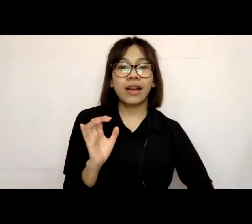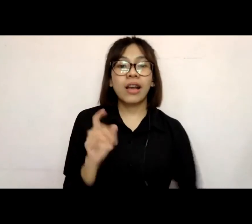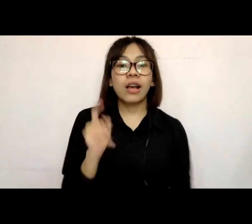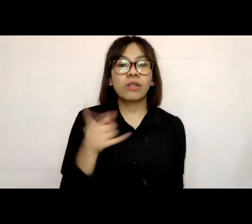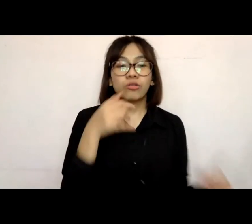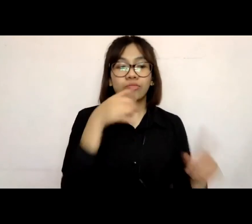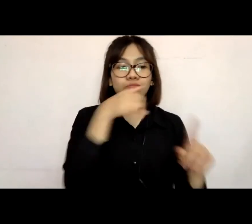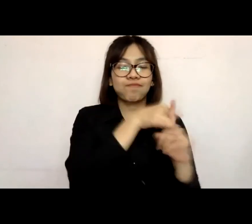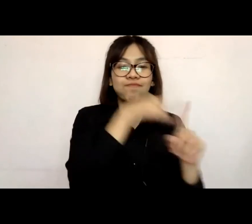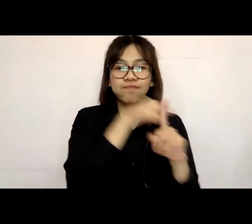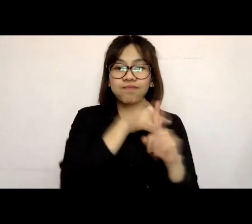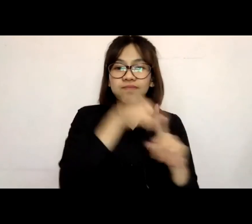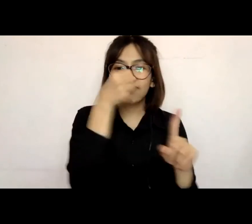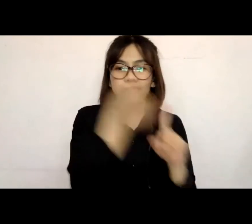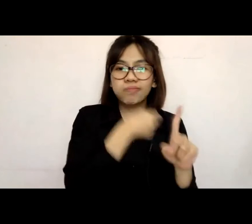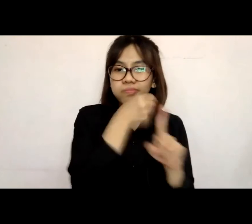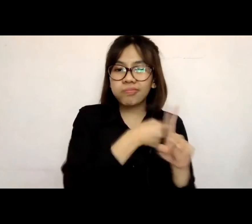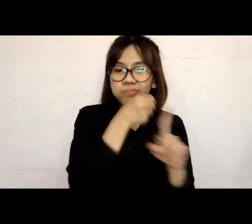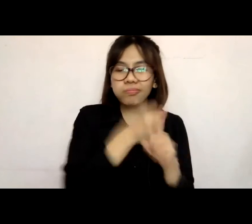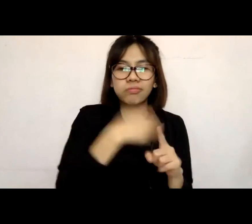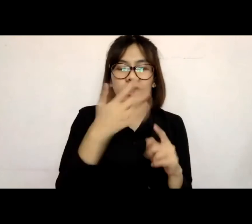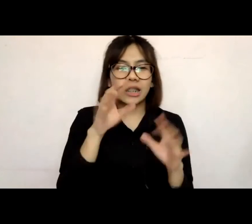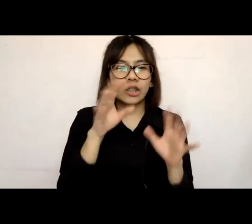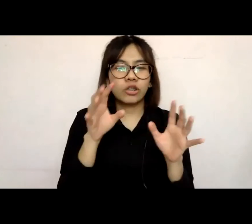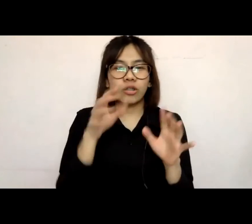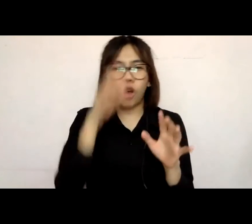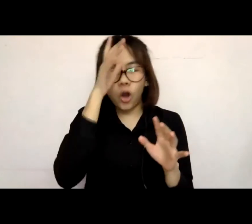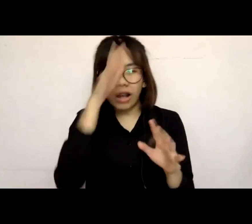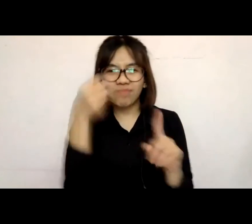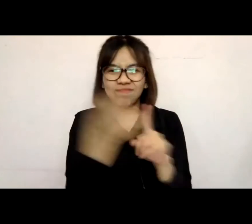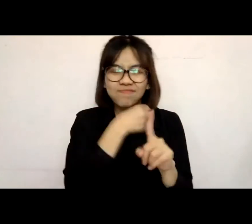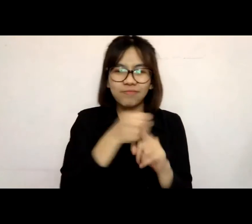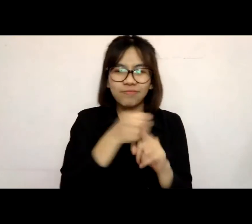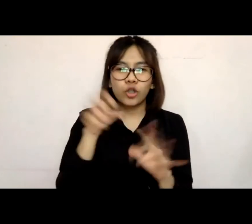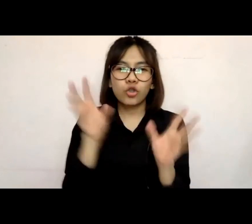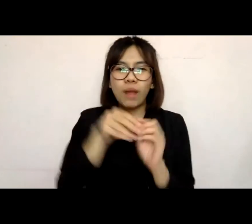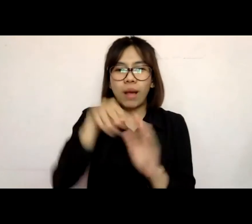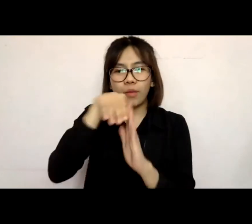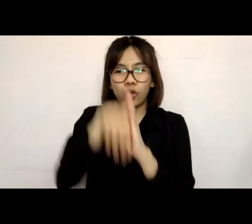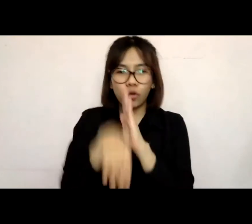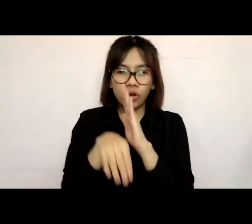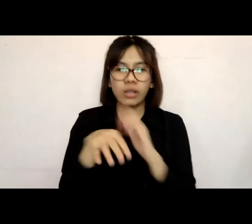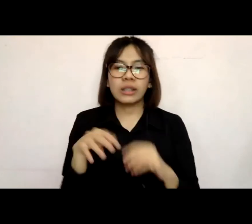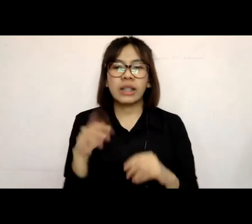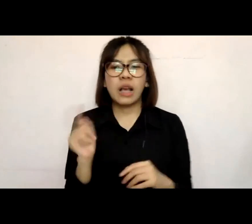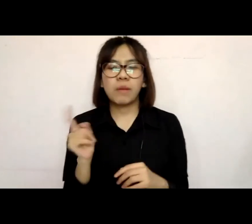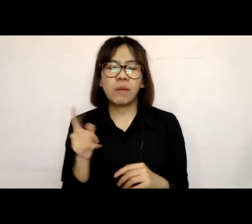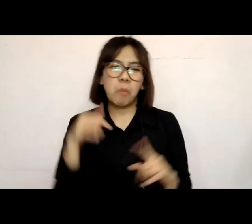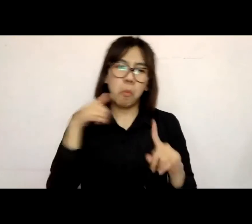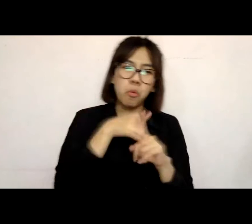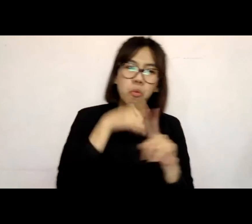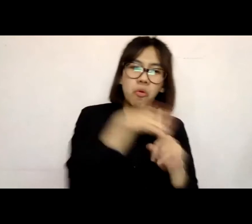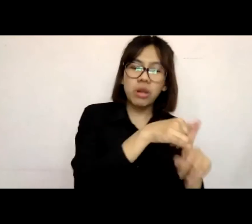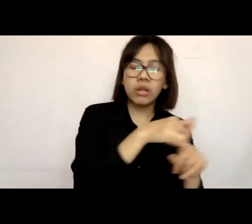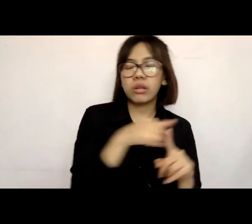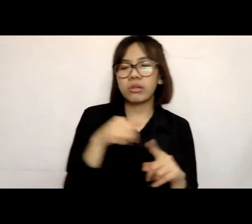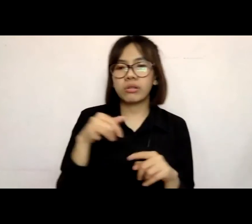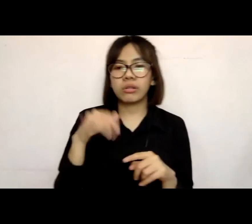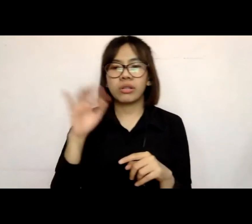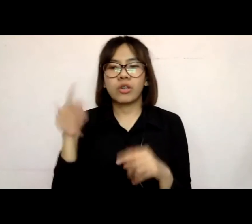mencakup gimana cara sekolah memperhatikan secara seimbang kebutuhan spesifik antara anak laki-laki dan perempuan. Lalu yang ketiga